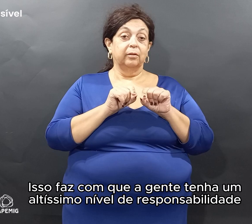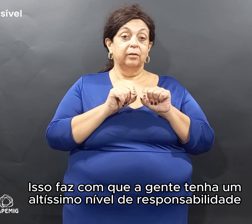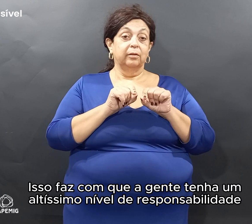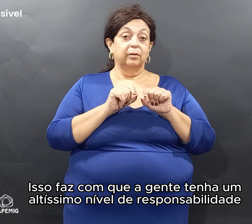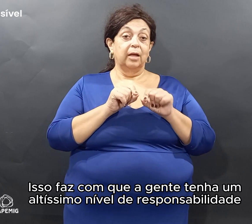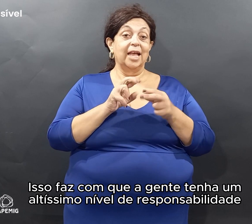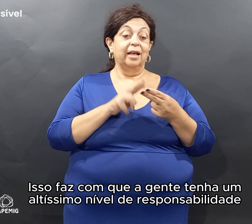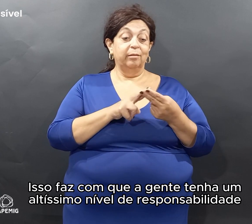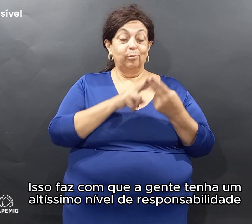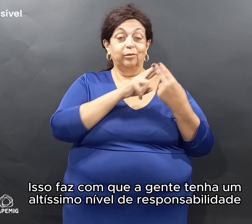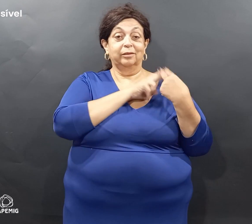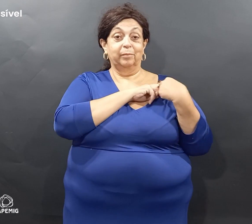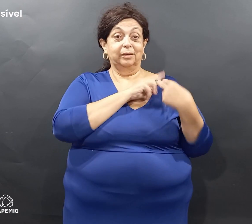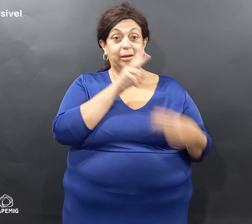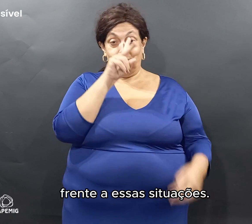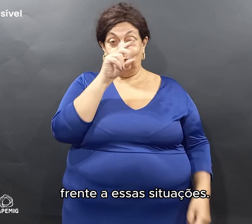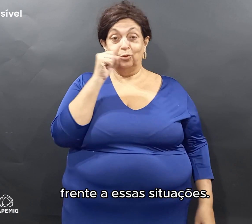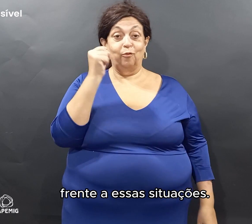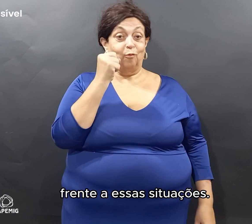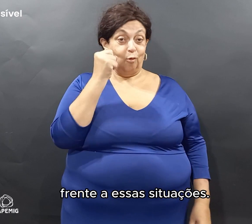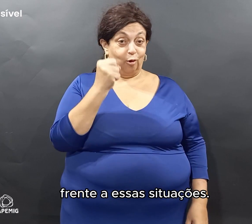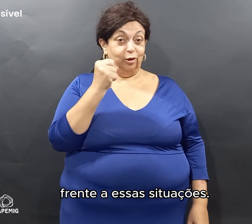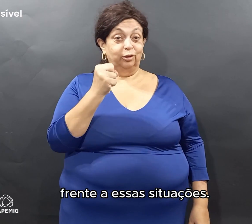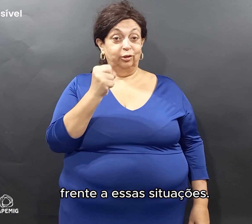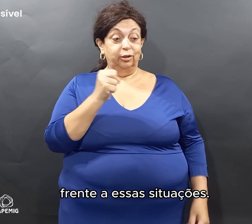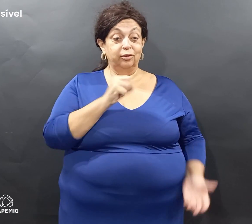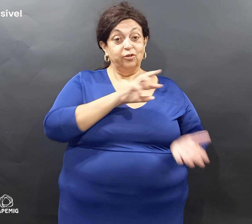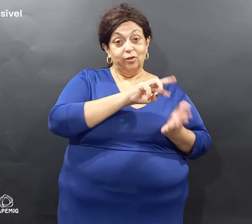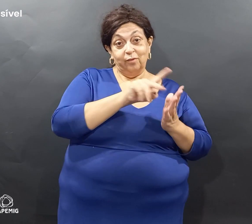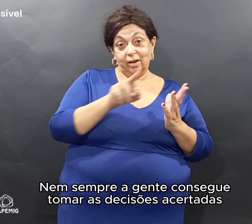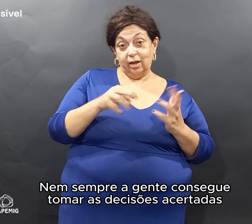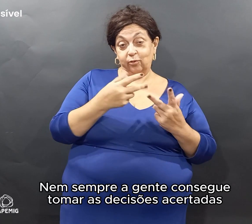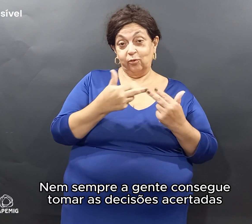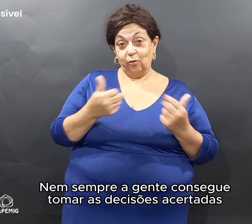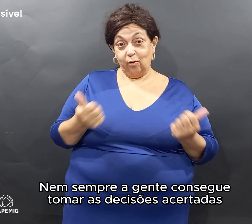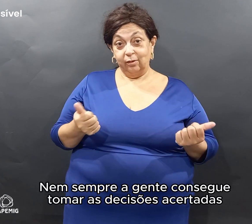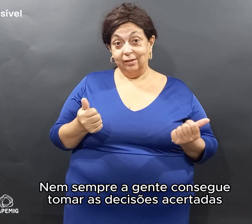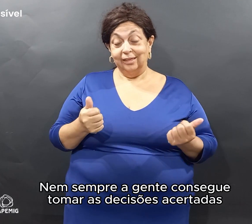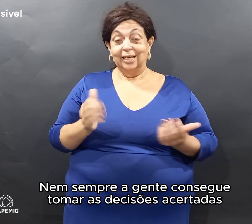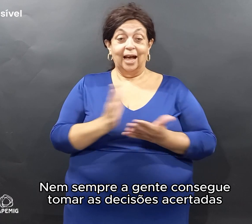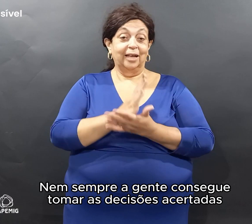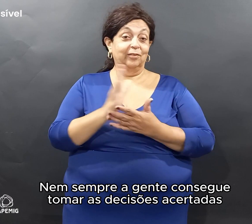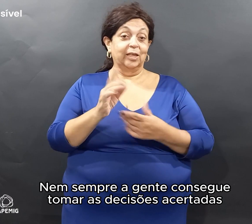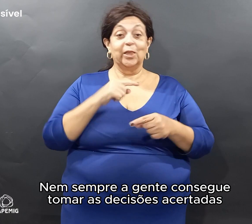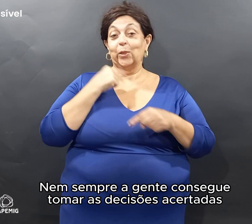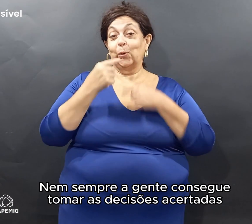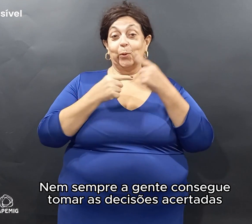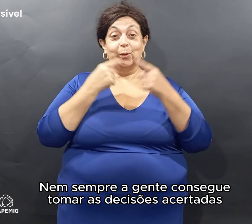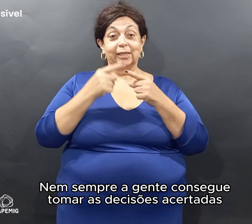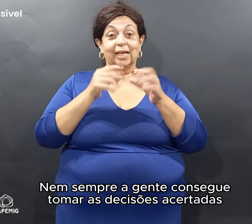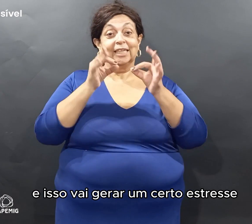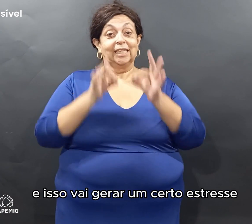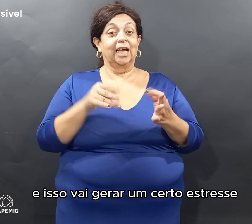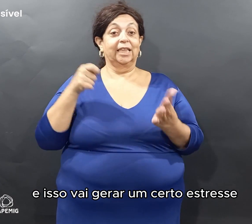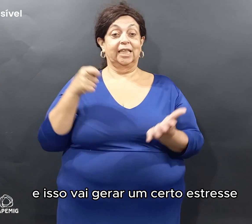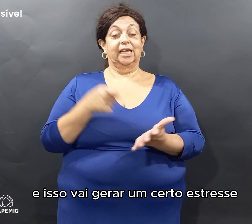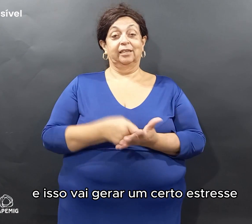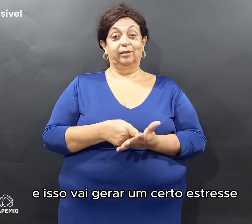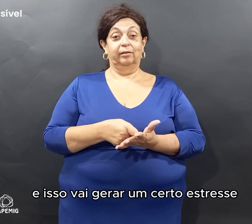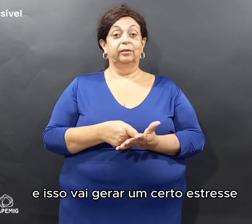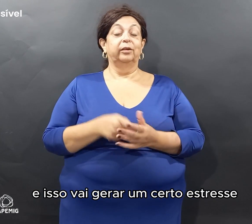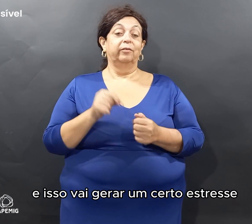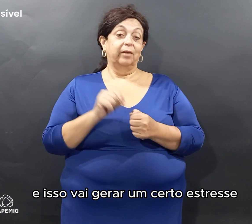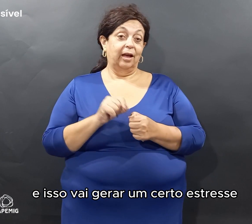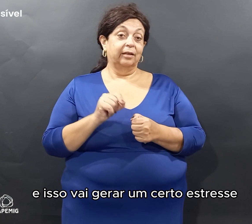de responsabilidade frente a essas situações. Nem sempre a gente consegue tomar as decisões acertadas e isso